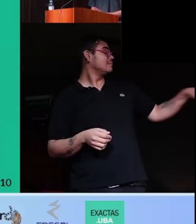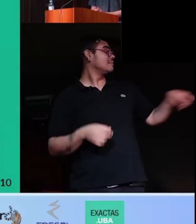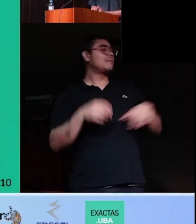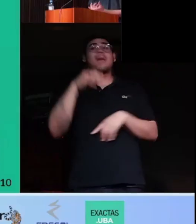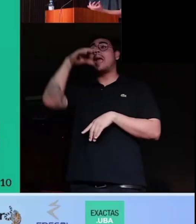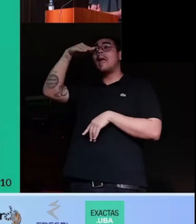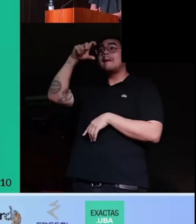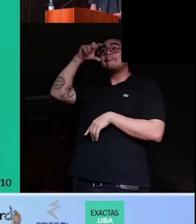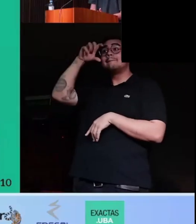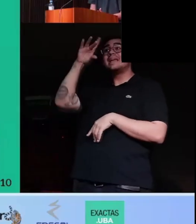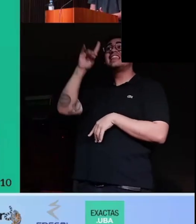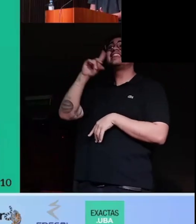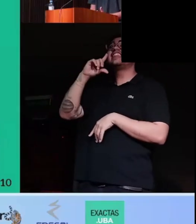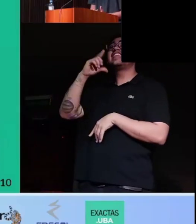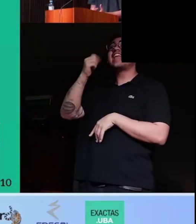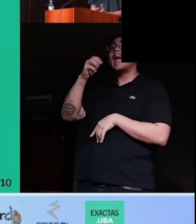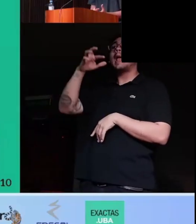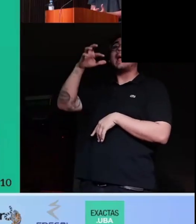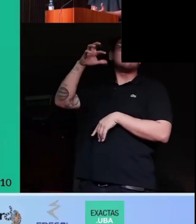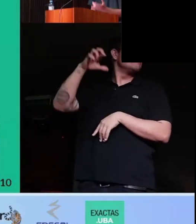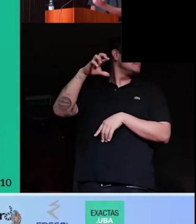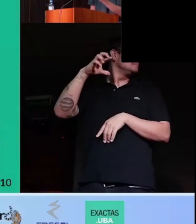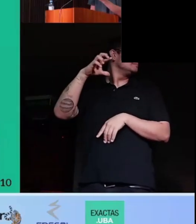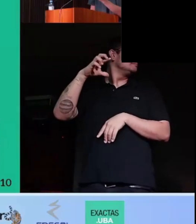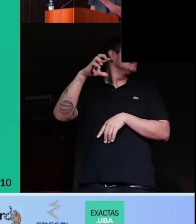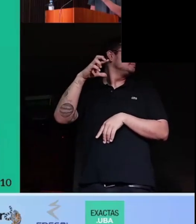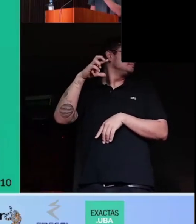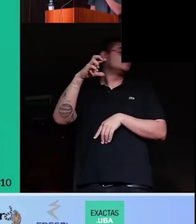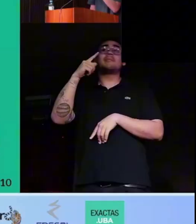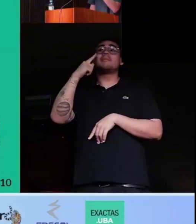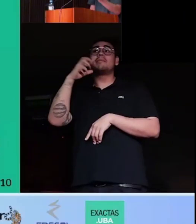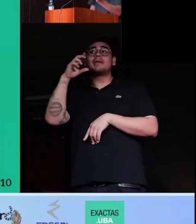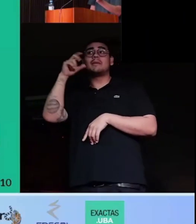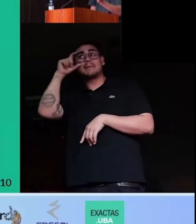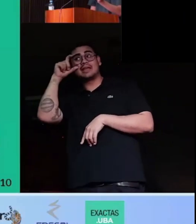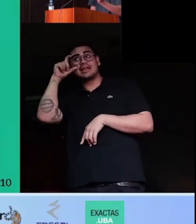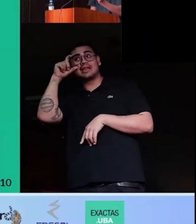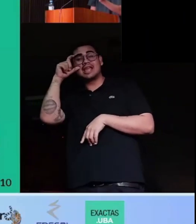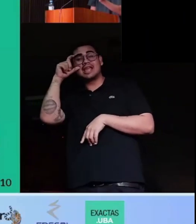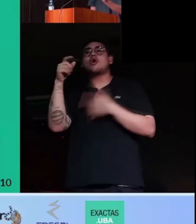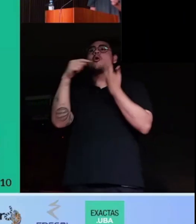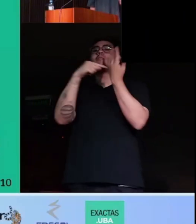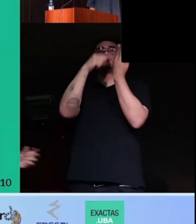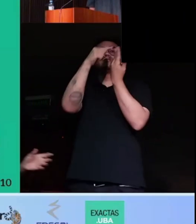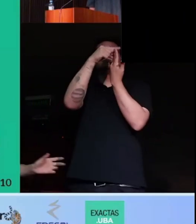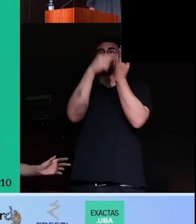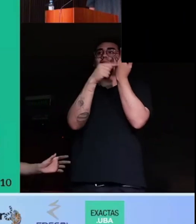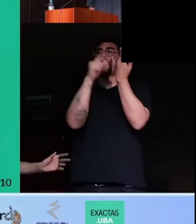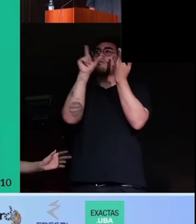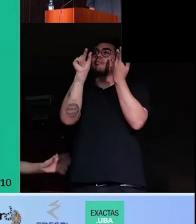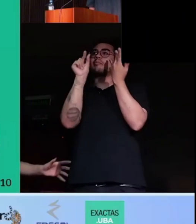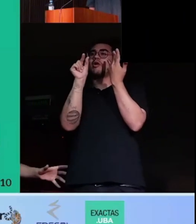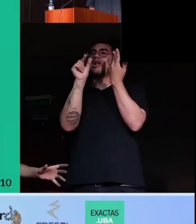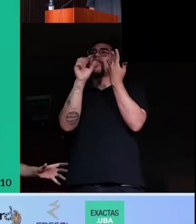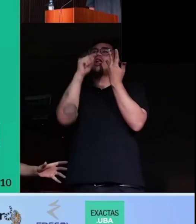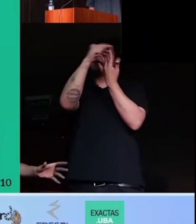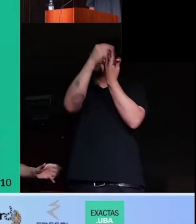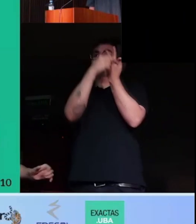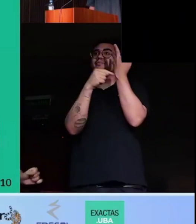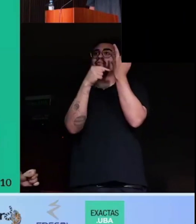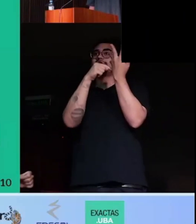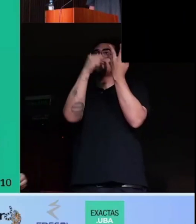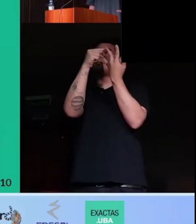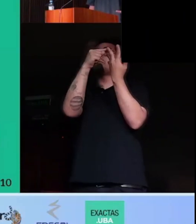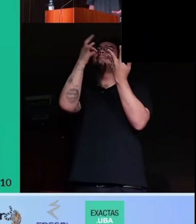Uno puede modificarlo a gusto y ser mucho más preciso. En este caso utiliza 28 puntos, si no me